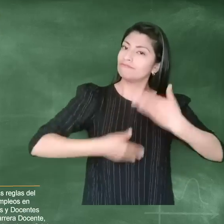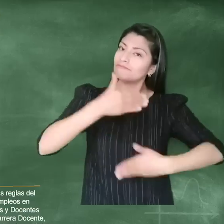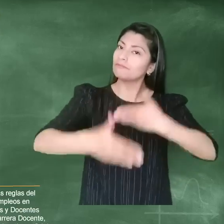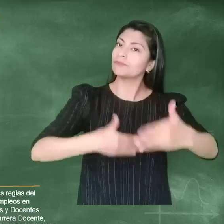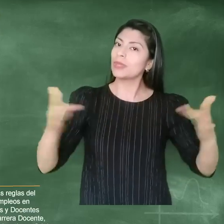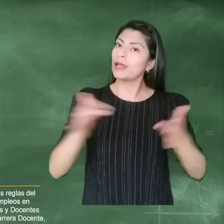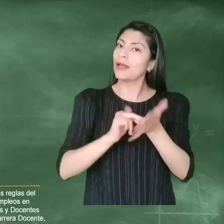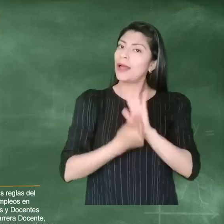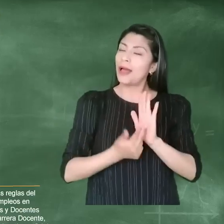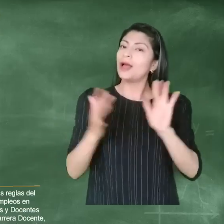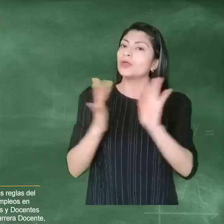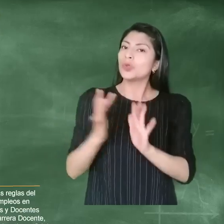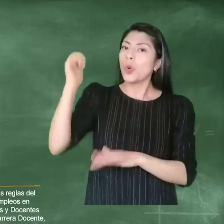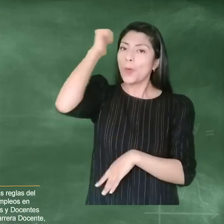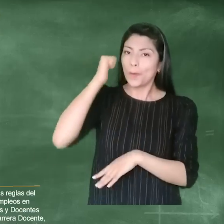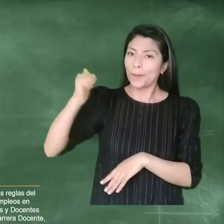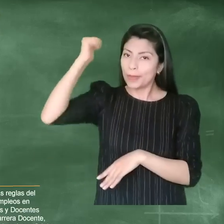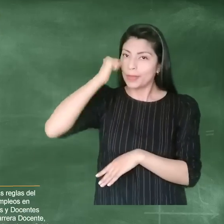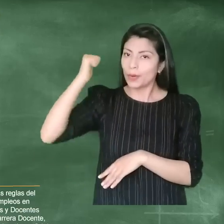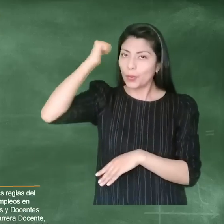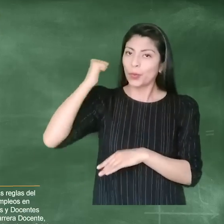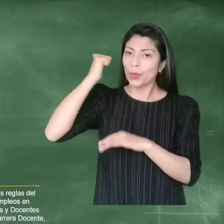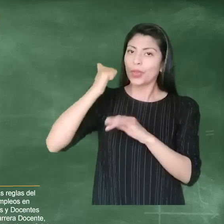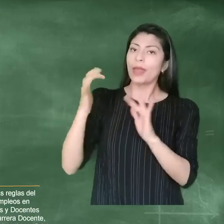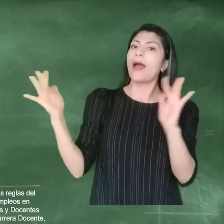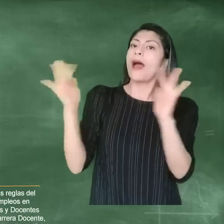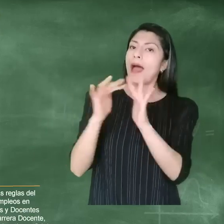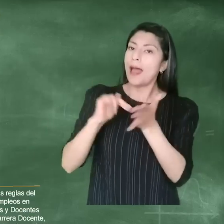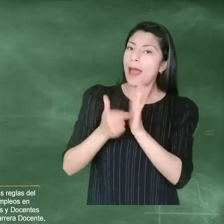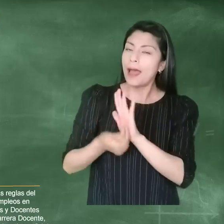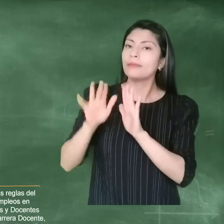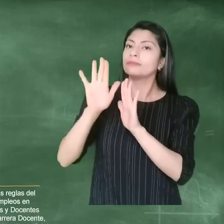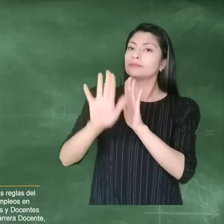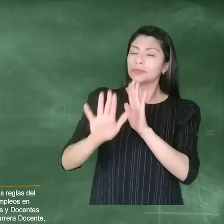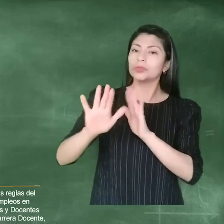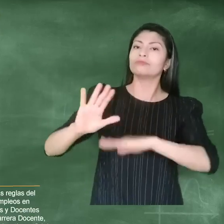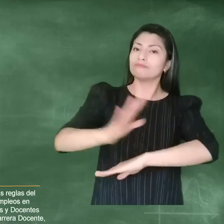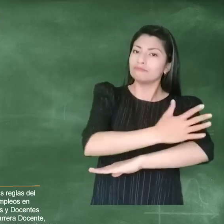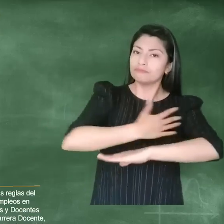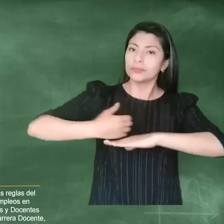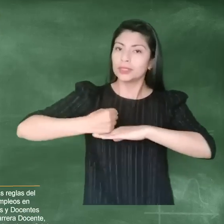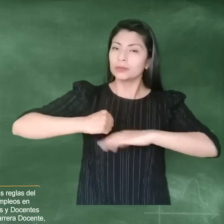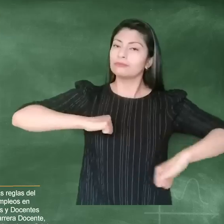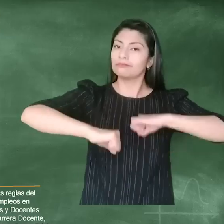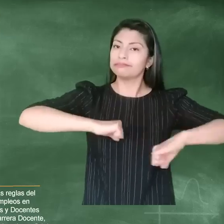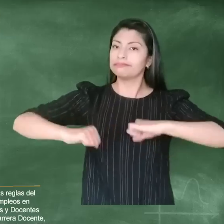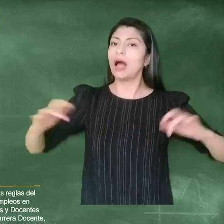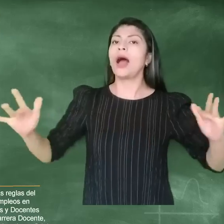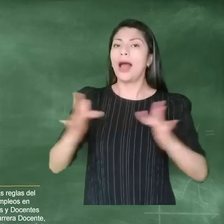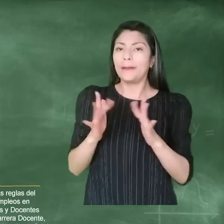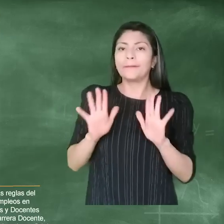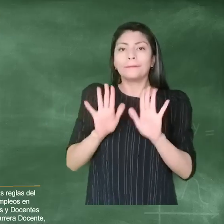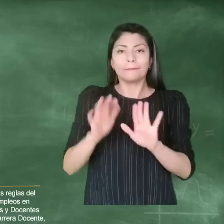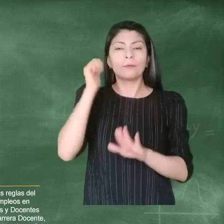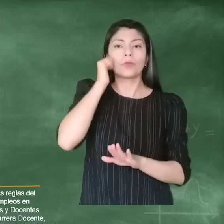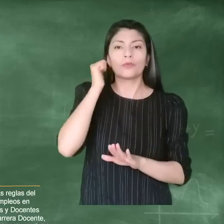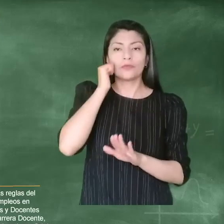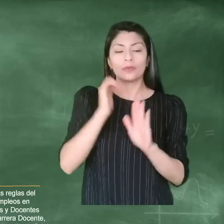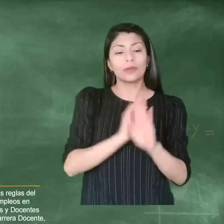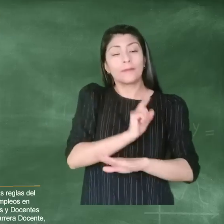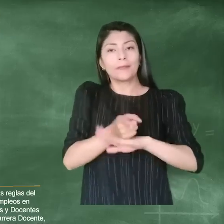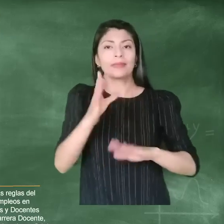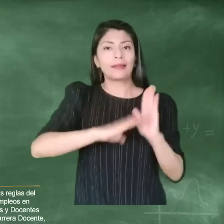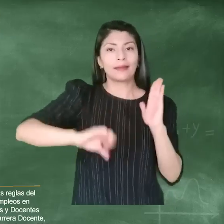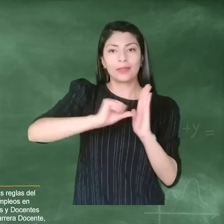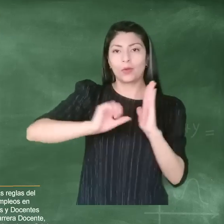en la realización directa de los procesos pedagógicos o de gestión institucional y frente a las funciones del cargo, de acuerdo